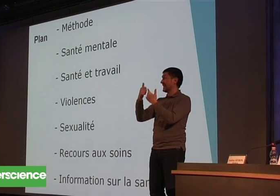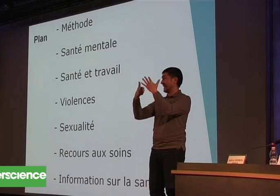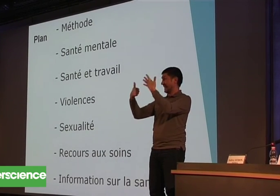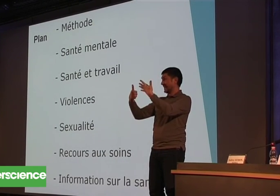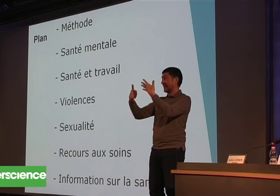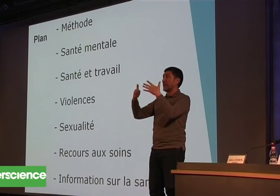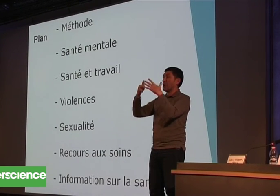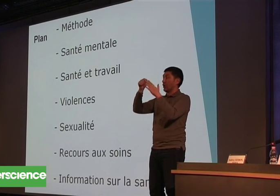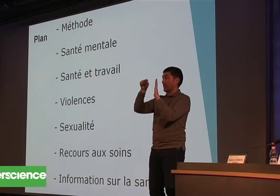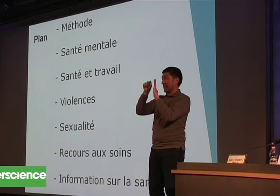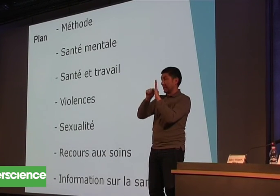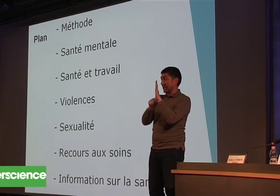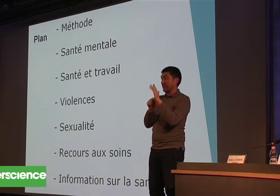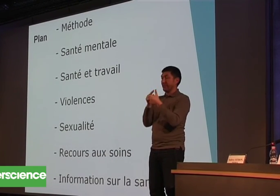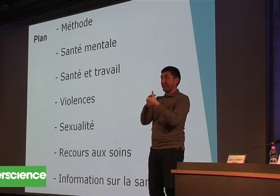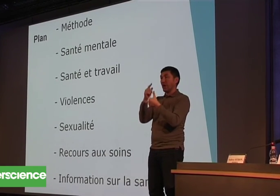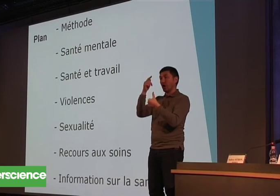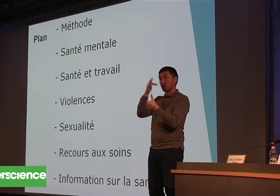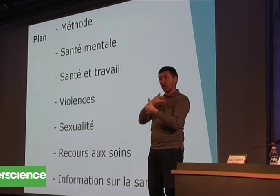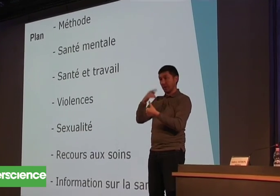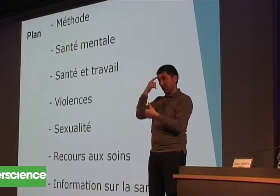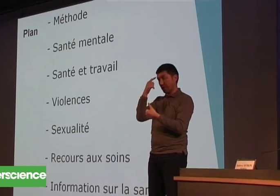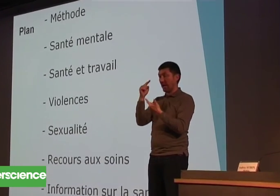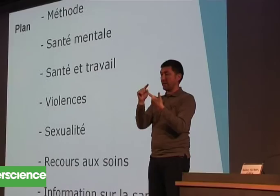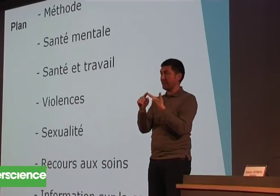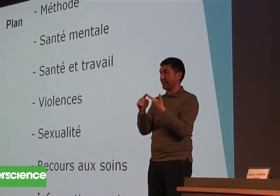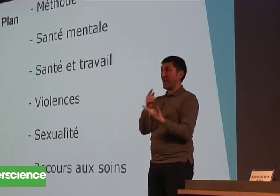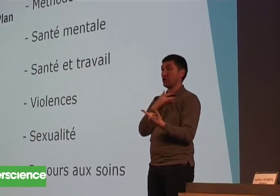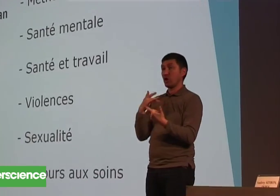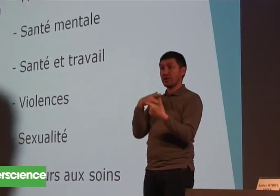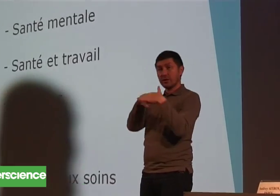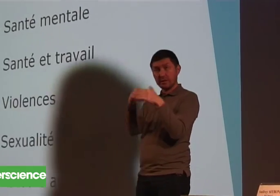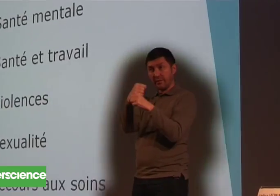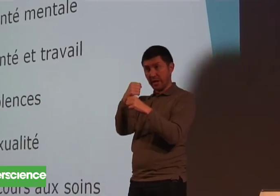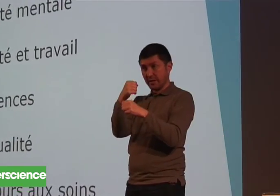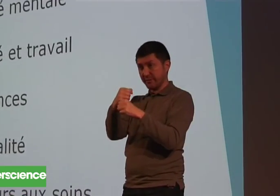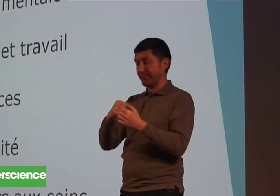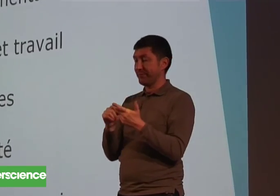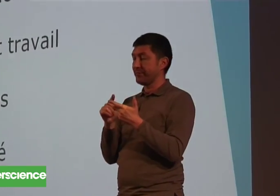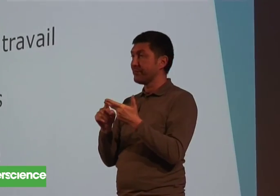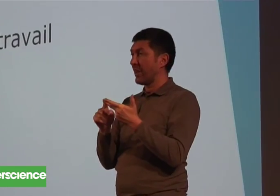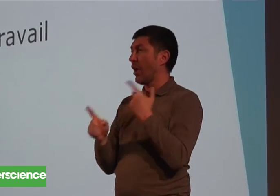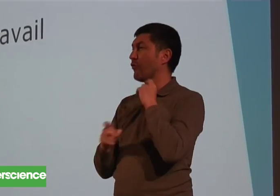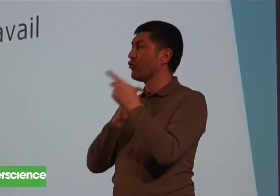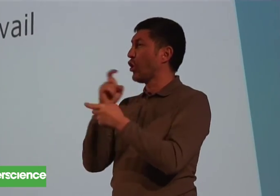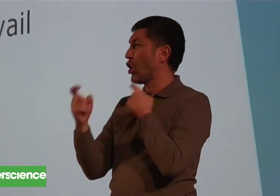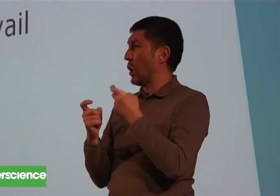santé mentale, les questions de santé et de travail, les violences subies,